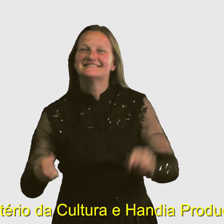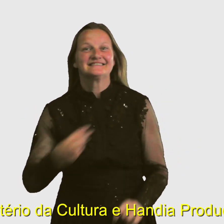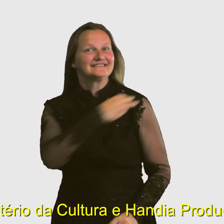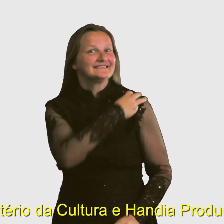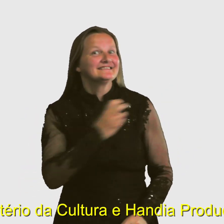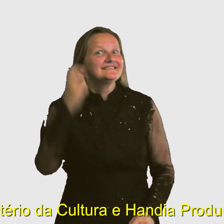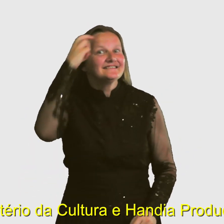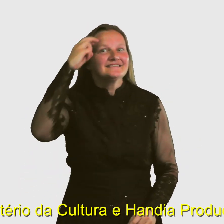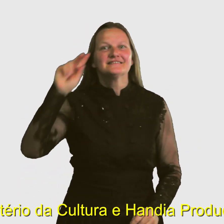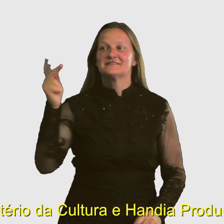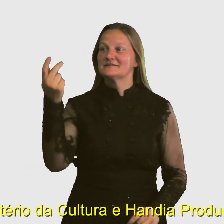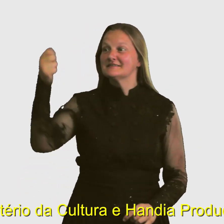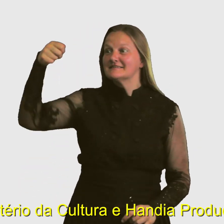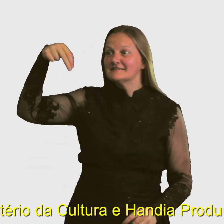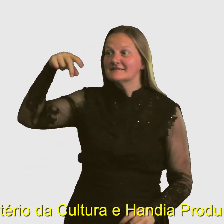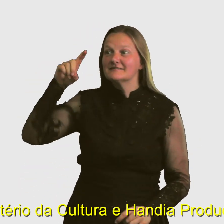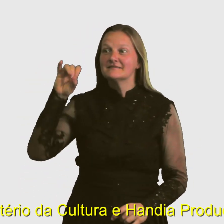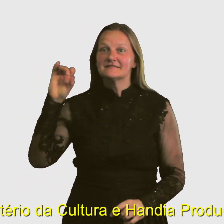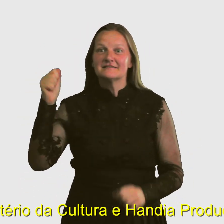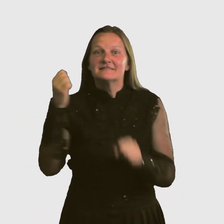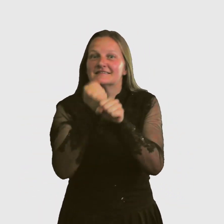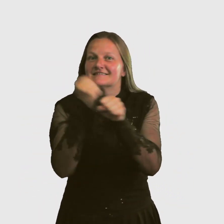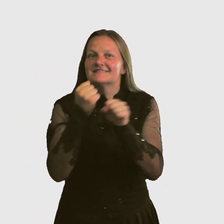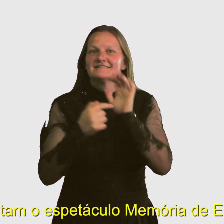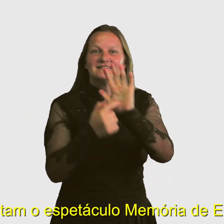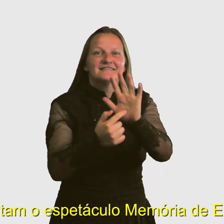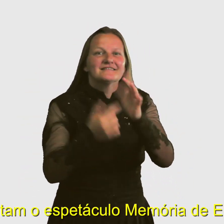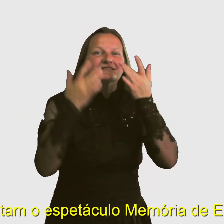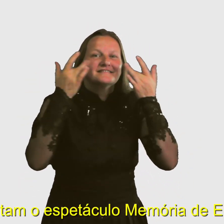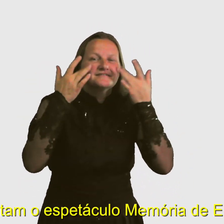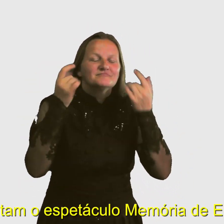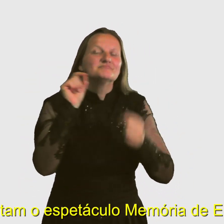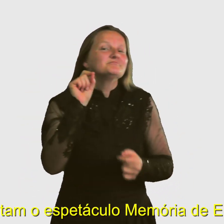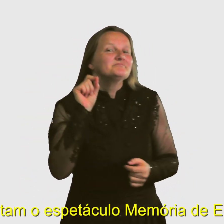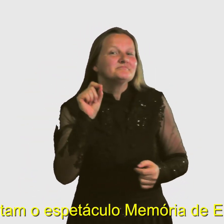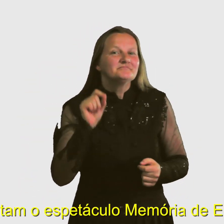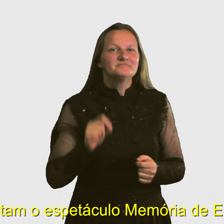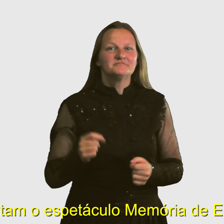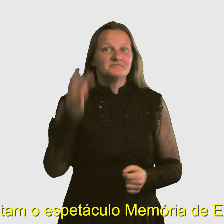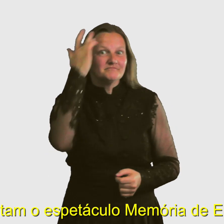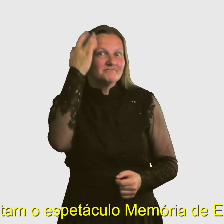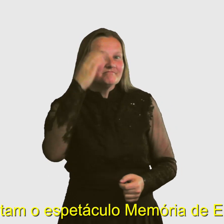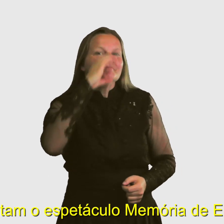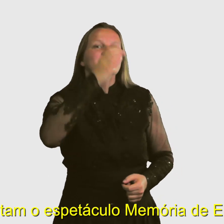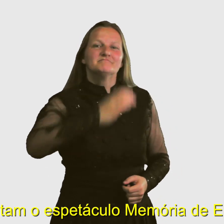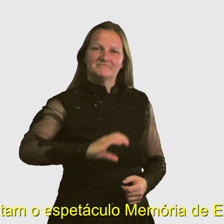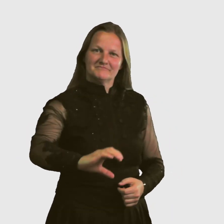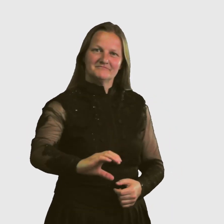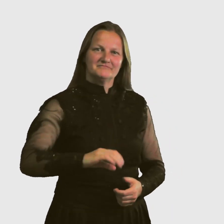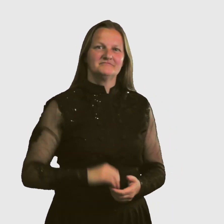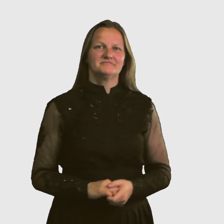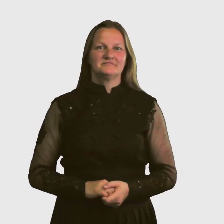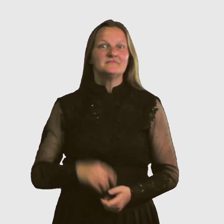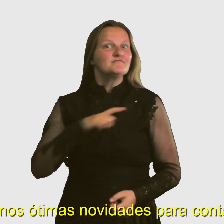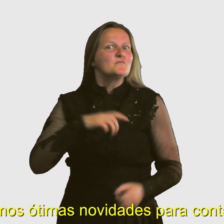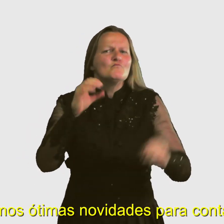Ministério da Cultura e Andia Produções apresentam o espetáculo Memória de Elefante. Temos